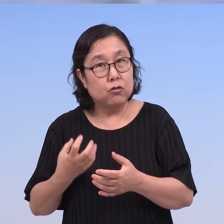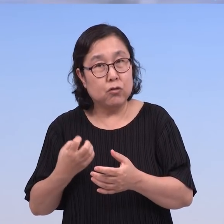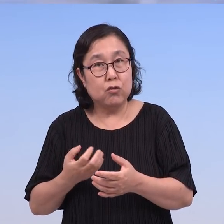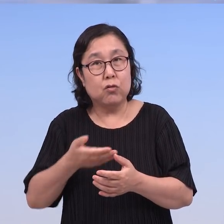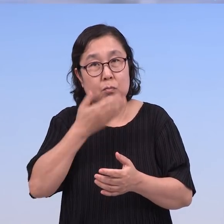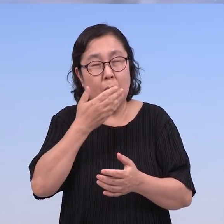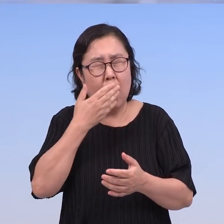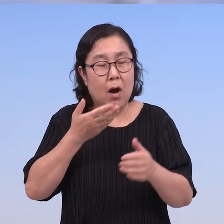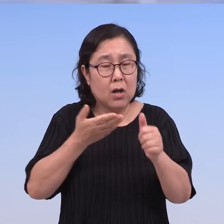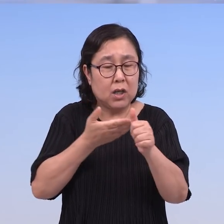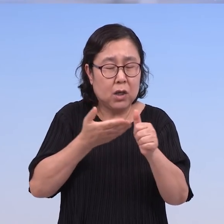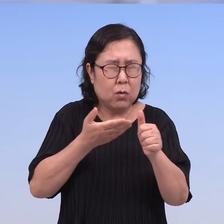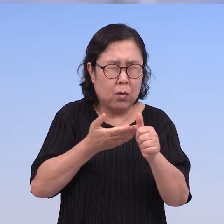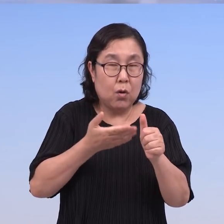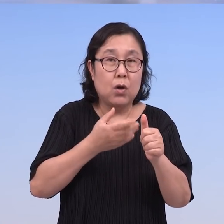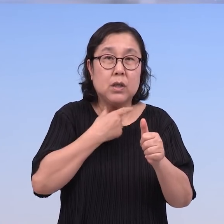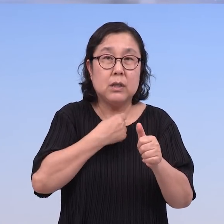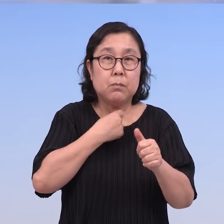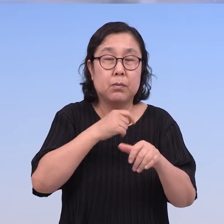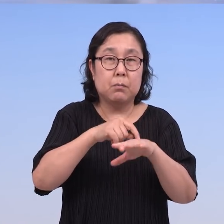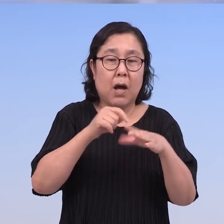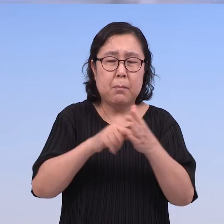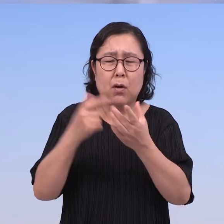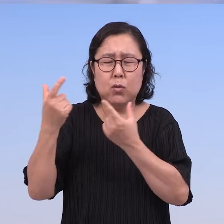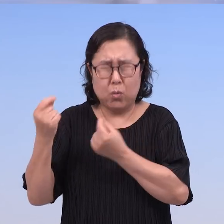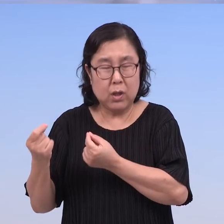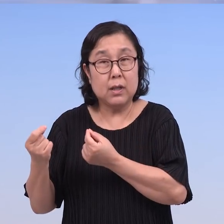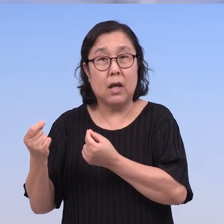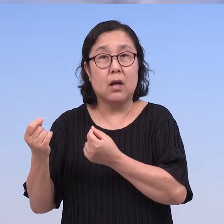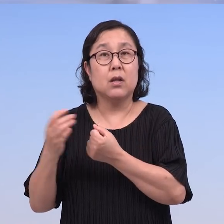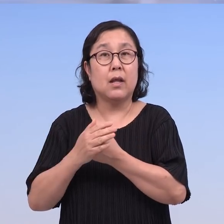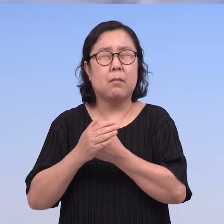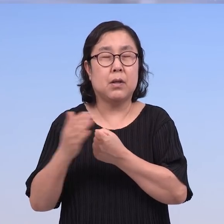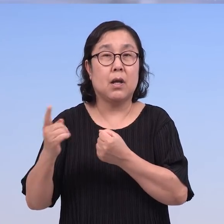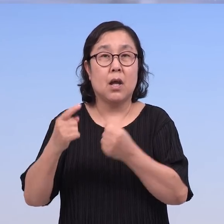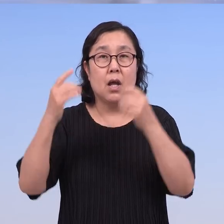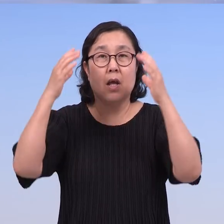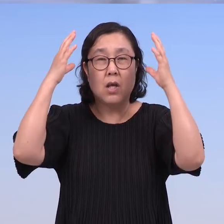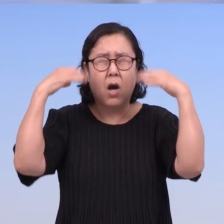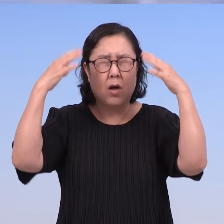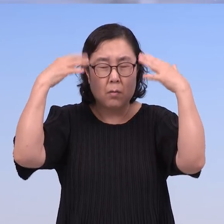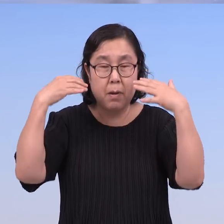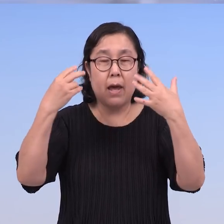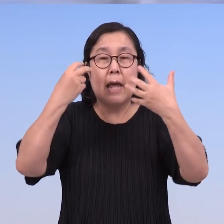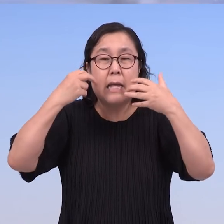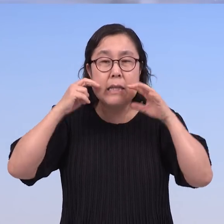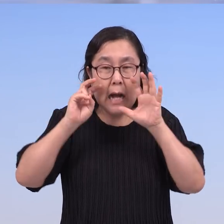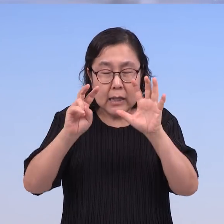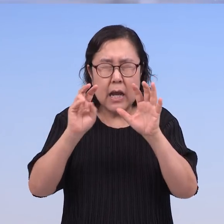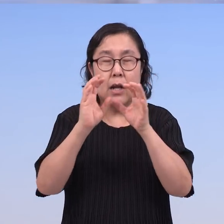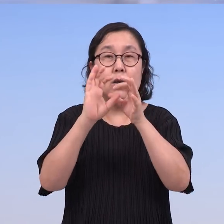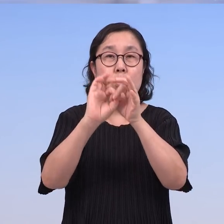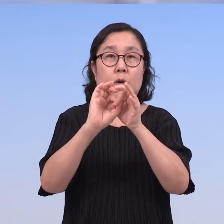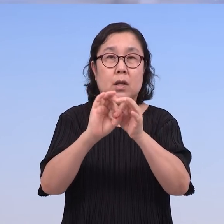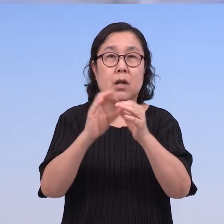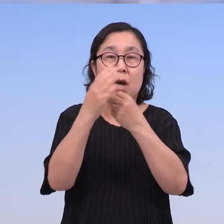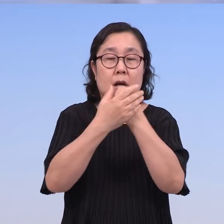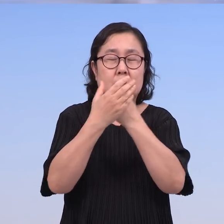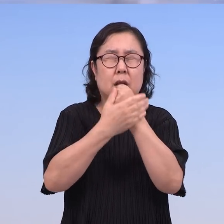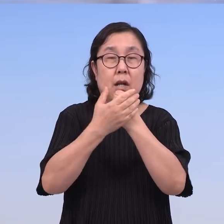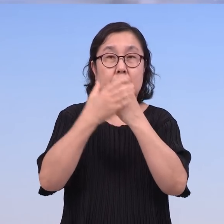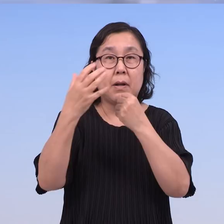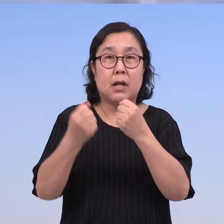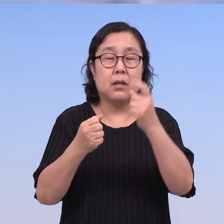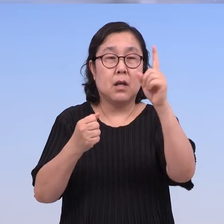빨리 아기에게 그 젖을 물려주고 싶은 그 마음이 그 목사의 마음이거든요. 이게 지금 여름에 내가 너무 이 다니엘을 통해서 은혜를